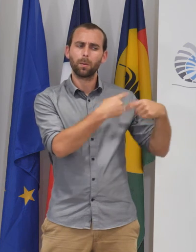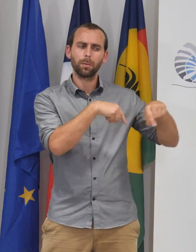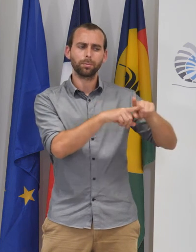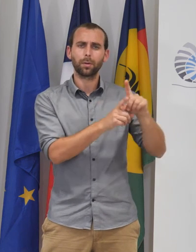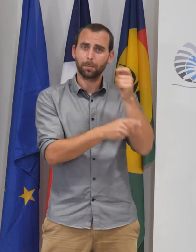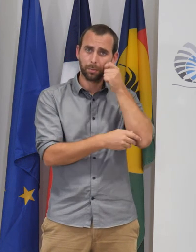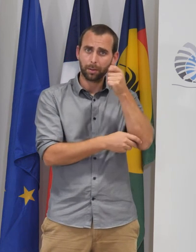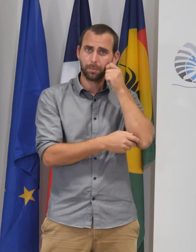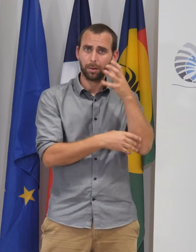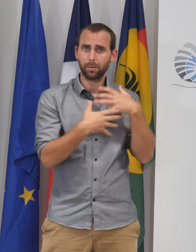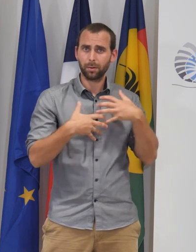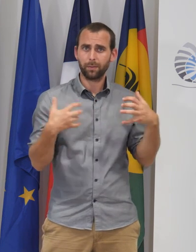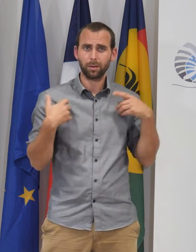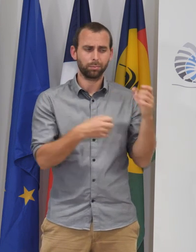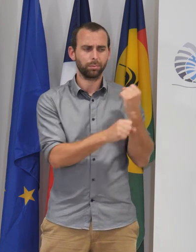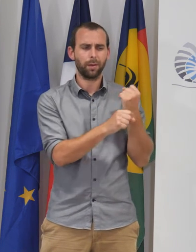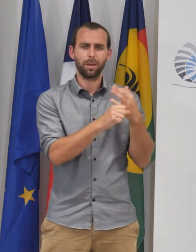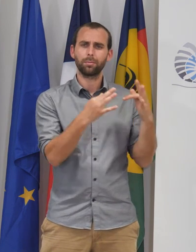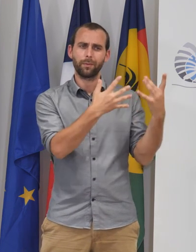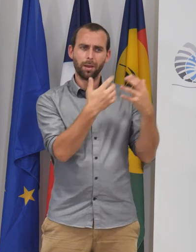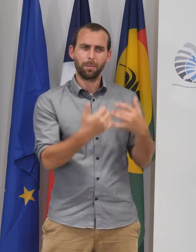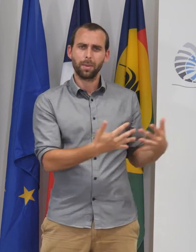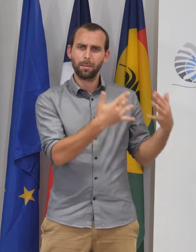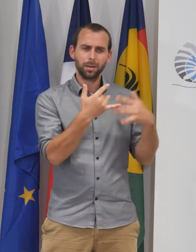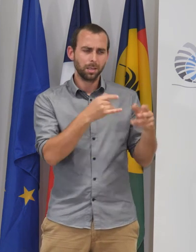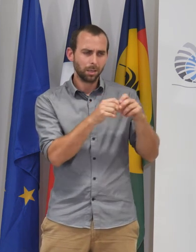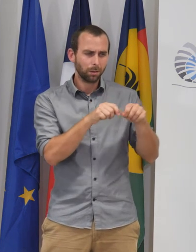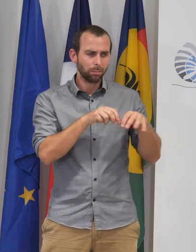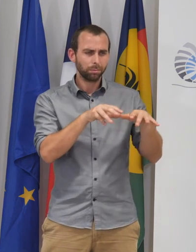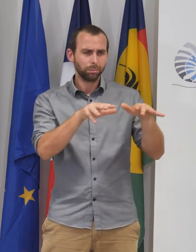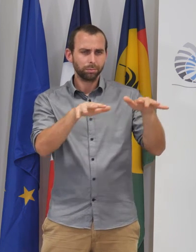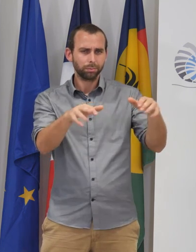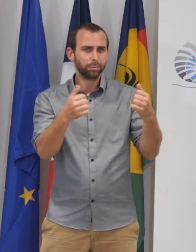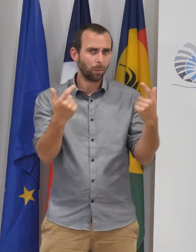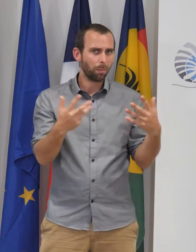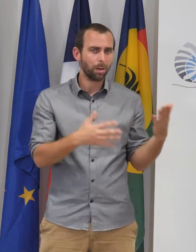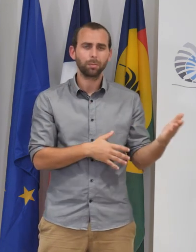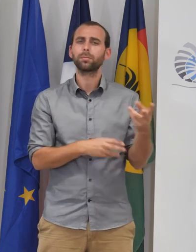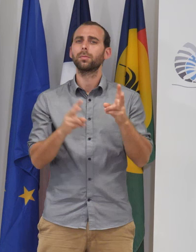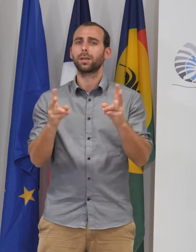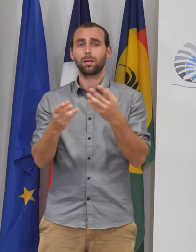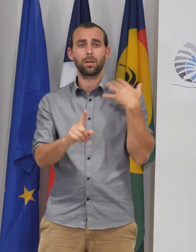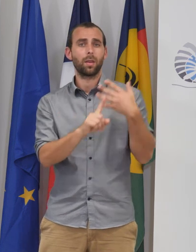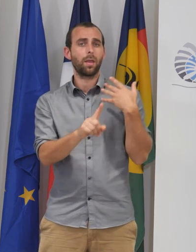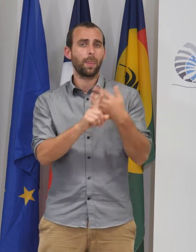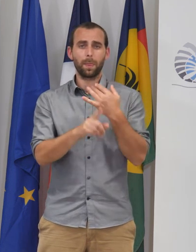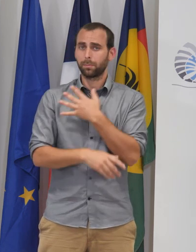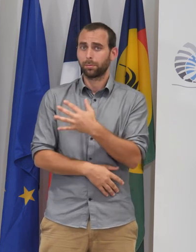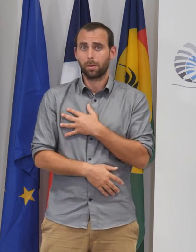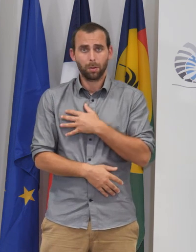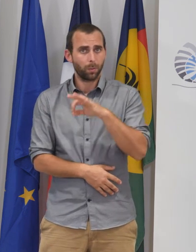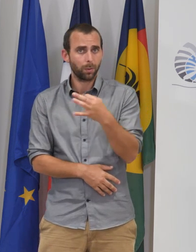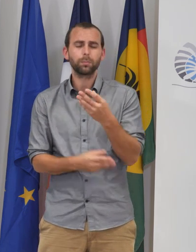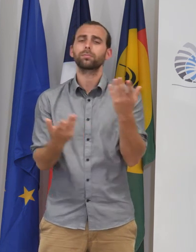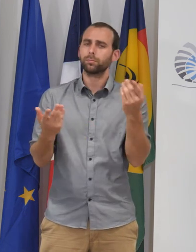sur des modélisations mathématiques. Peut-être, comme le contexte est un peu anxiogène, pour rassurer la population, à partir de